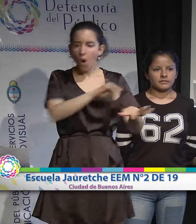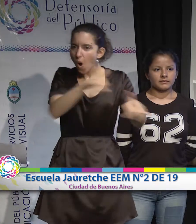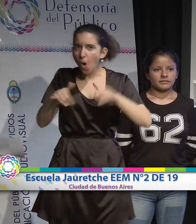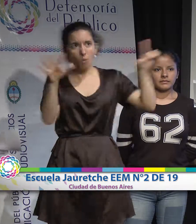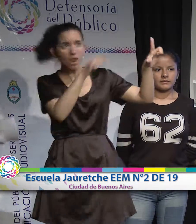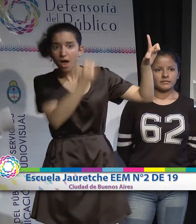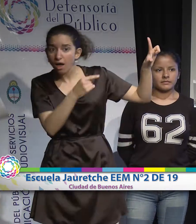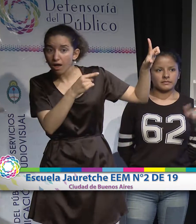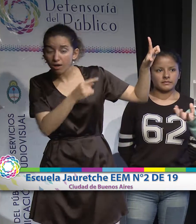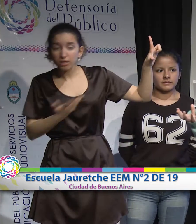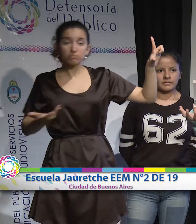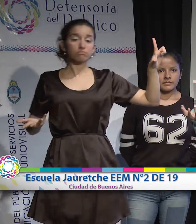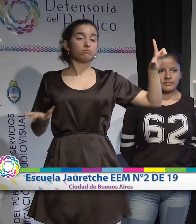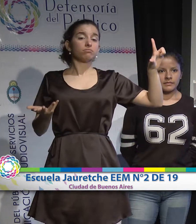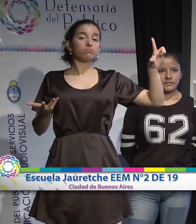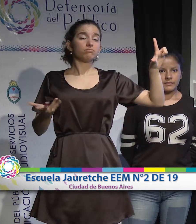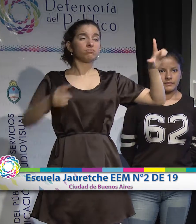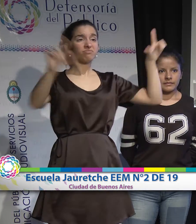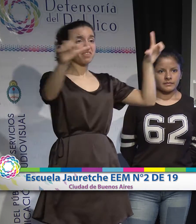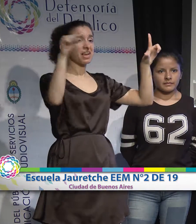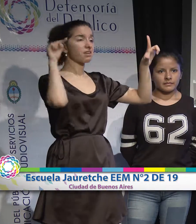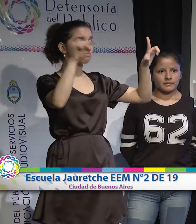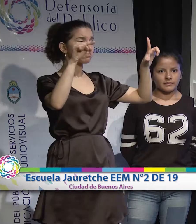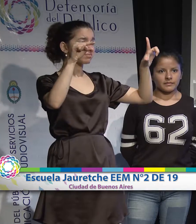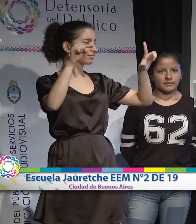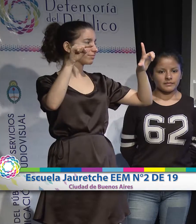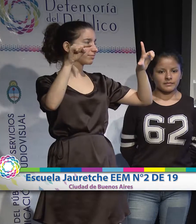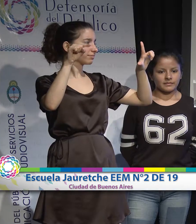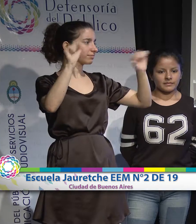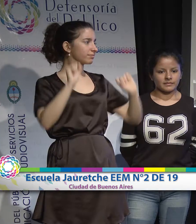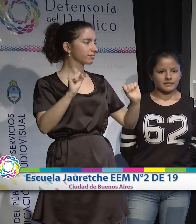jóvenes? Solo ves